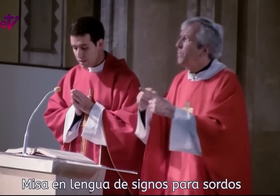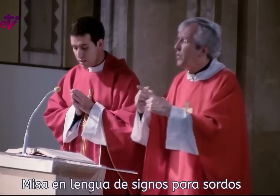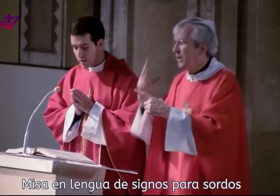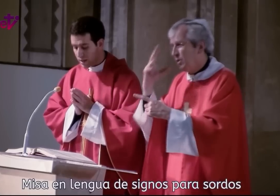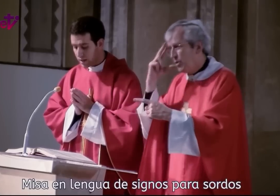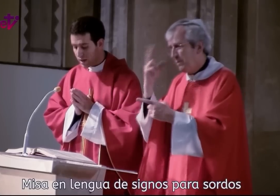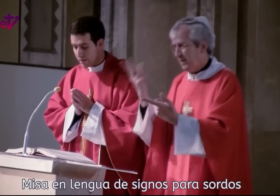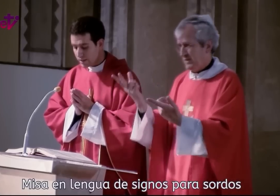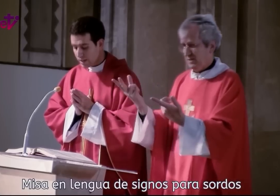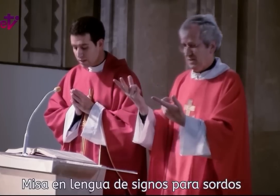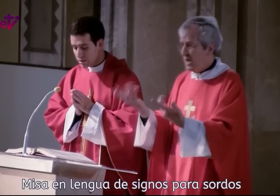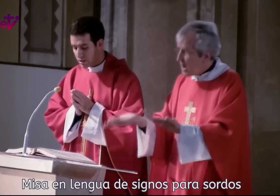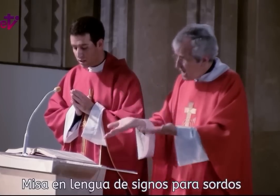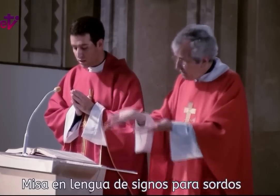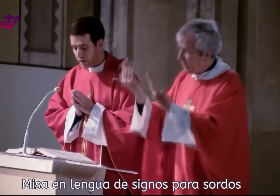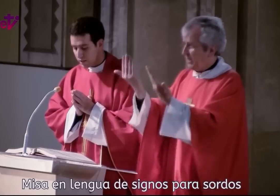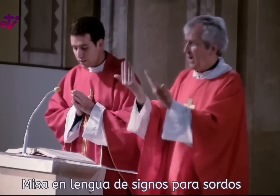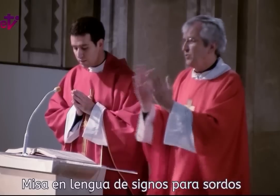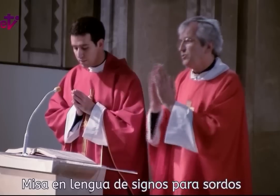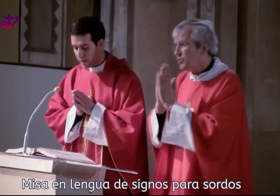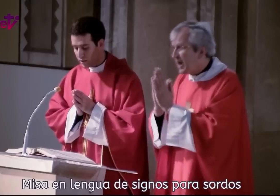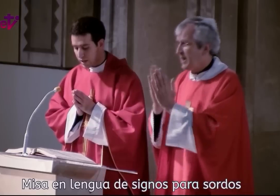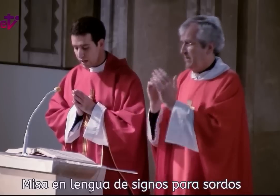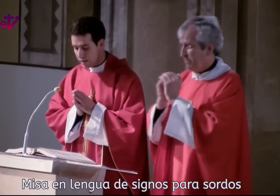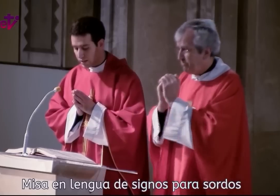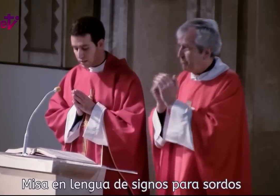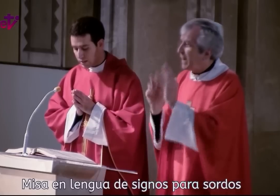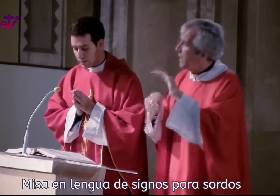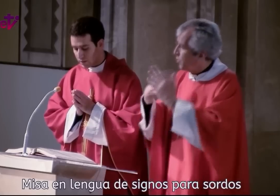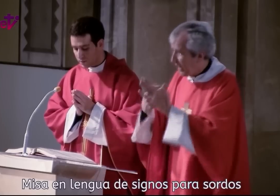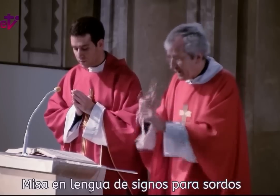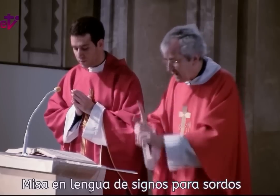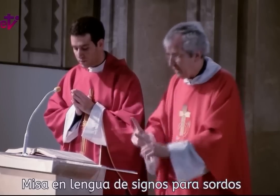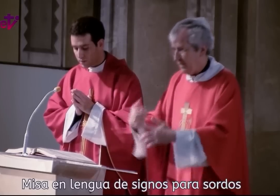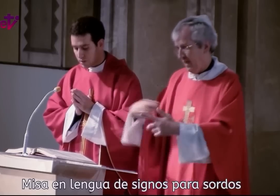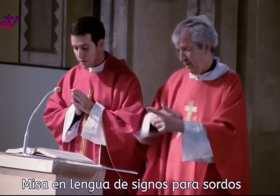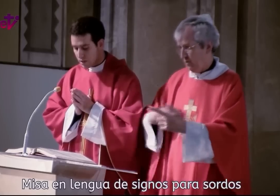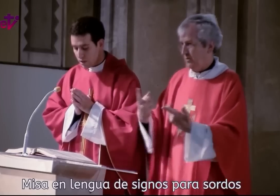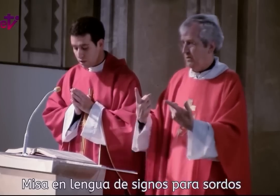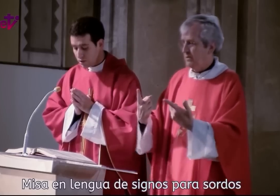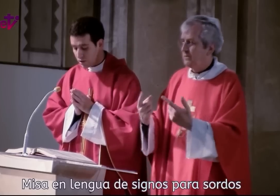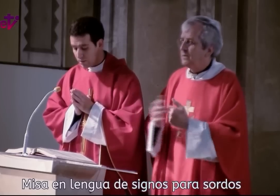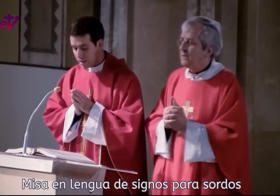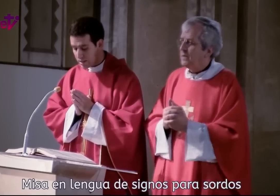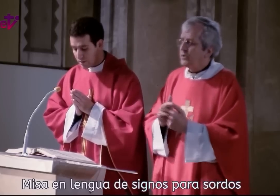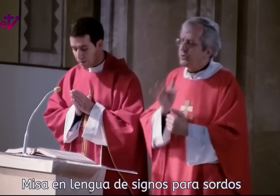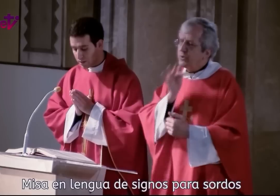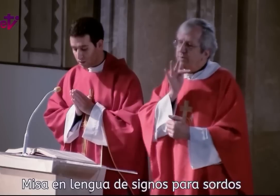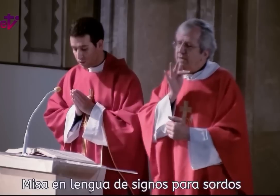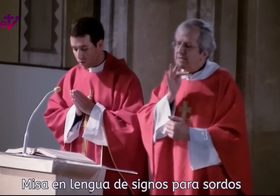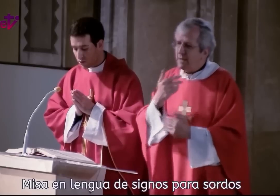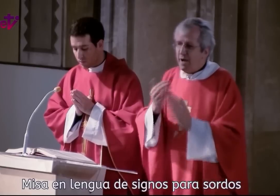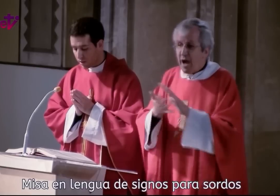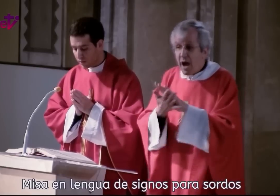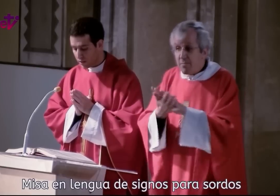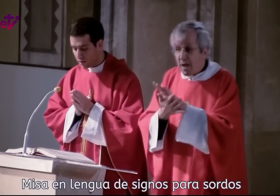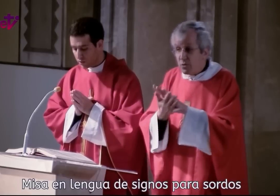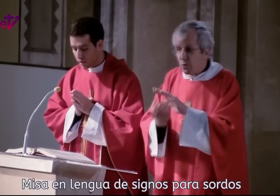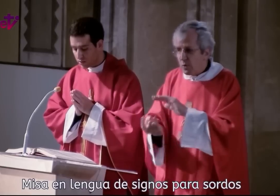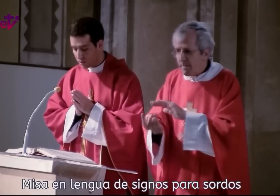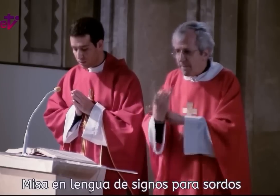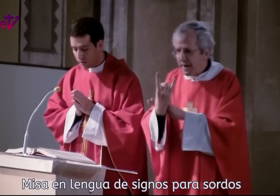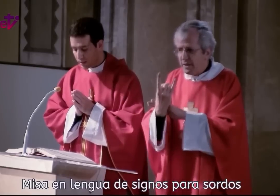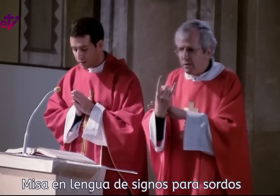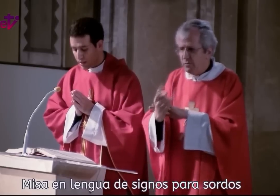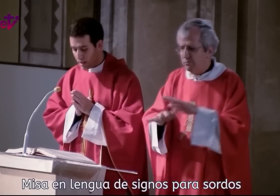dormís? Levantaos y orad para no caer en tentación. Todavía estaba hablando cuando apareció